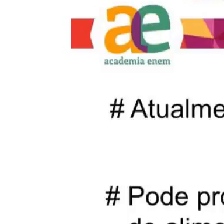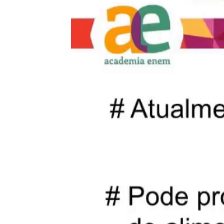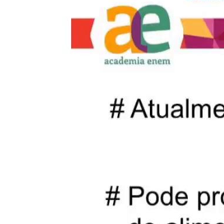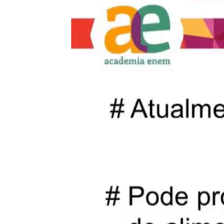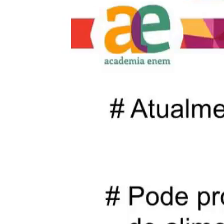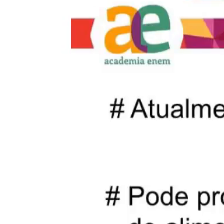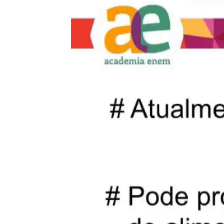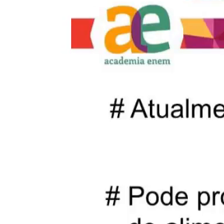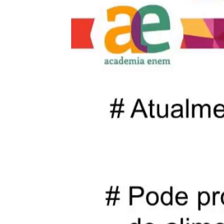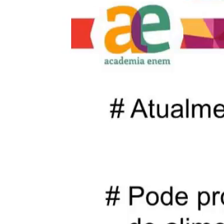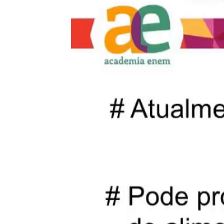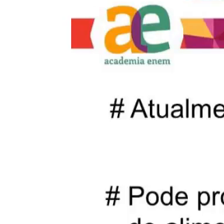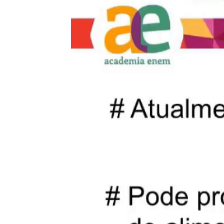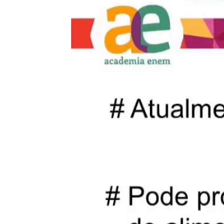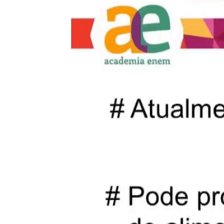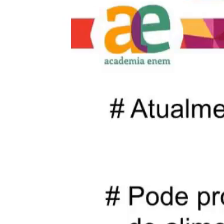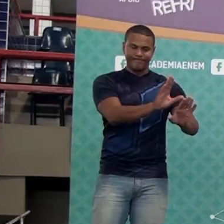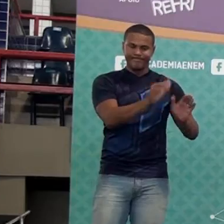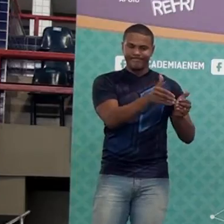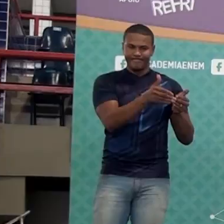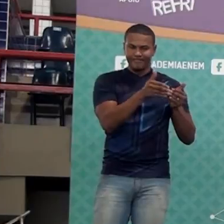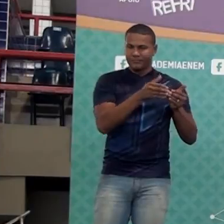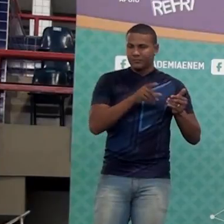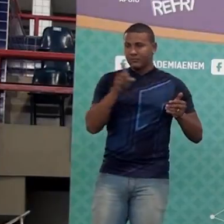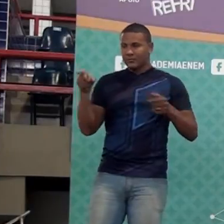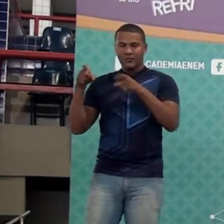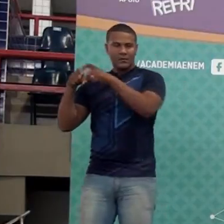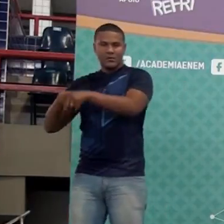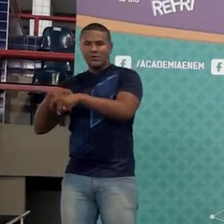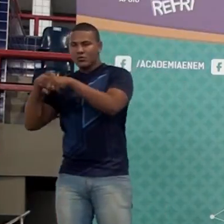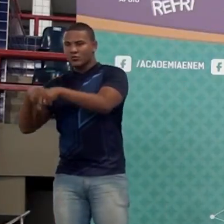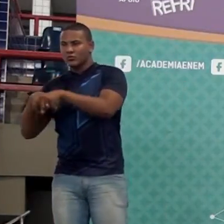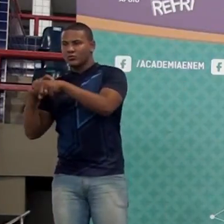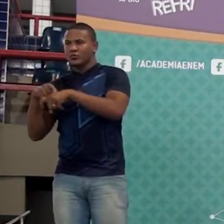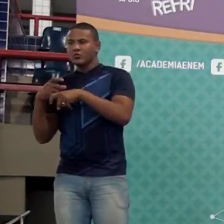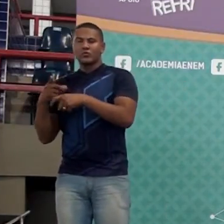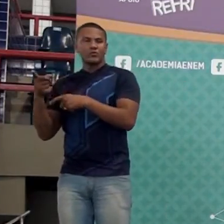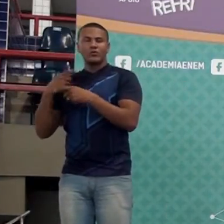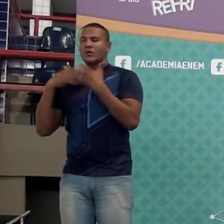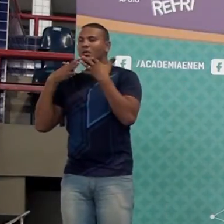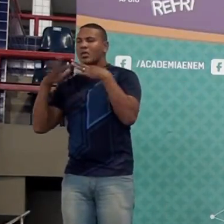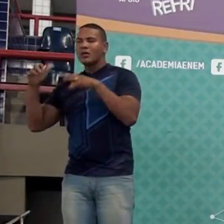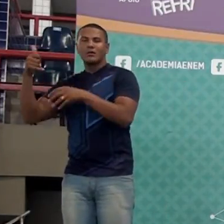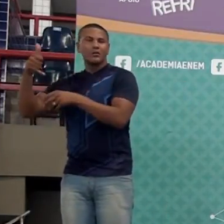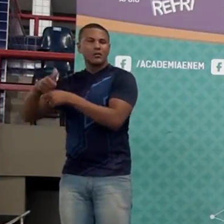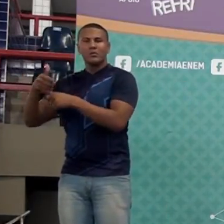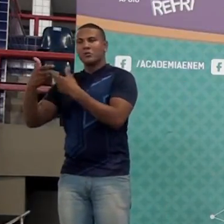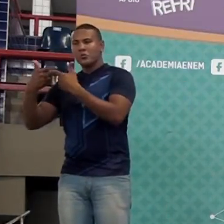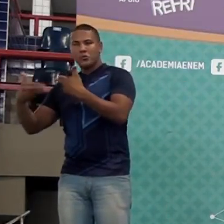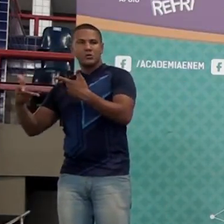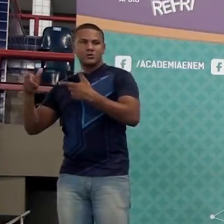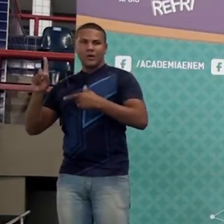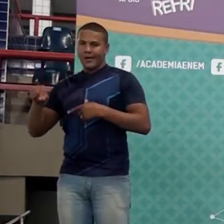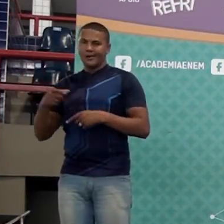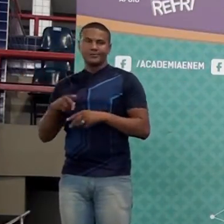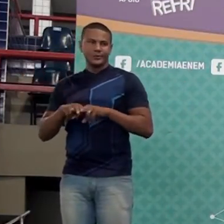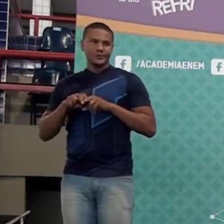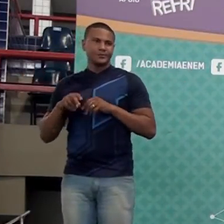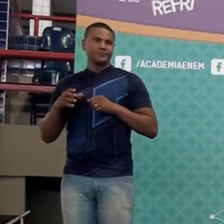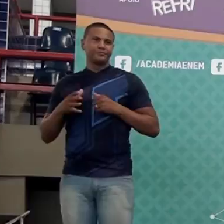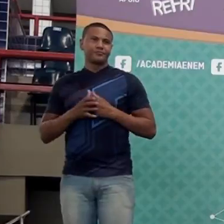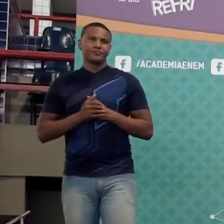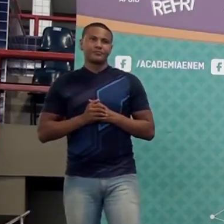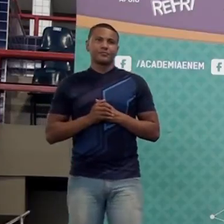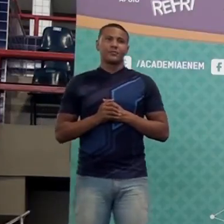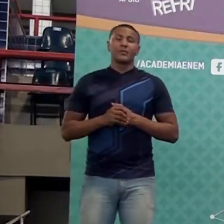alimentos para plantar culturas vegetais que originam biocombustíveis. E uma coisa legal que acontece aqui